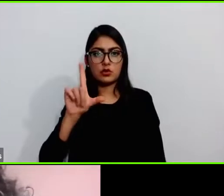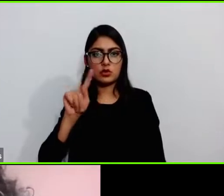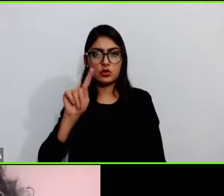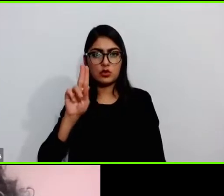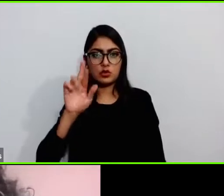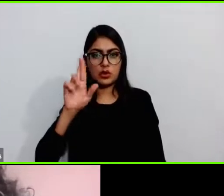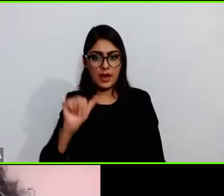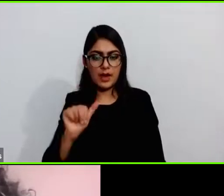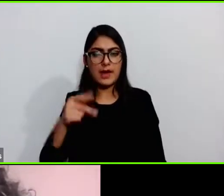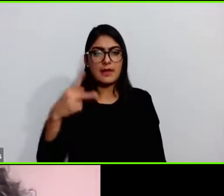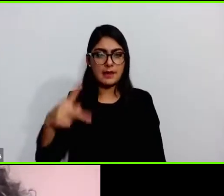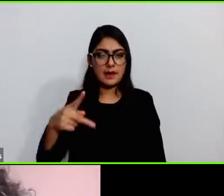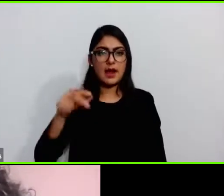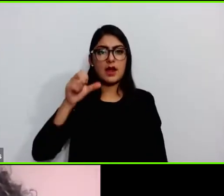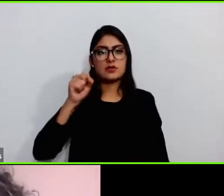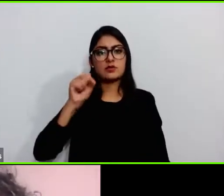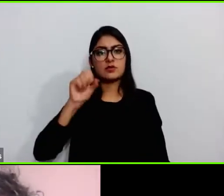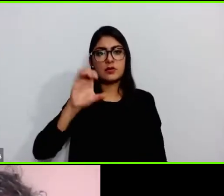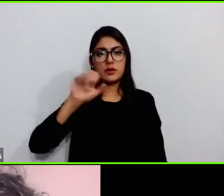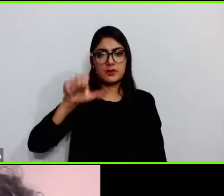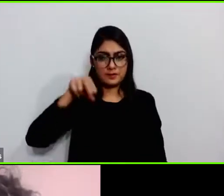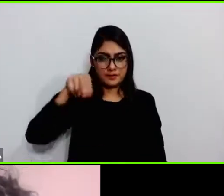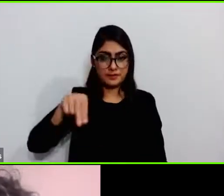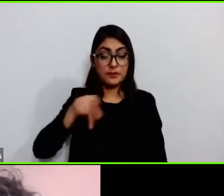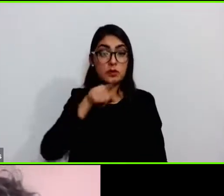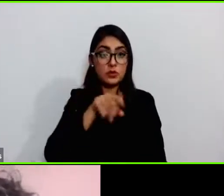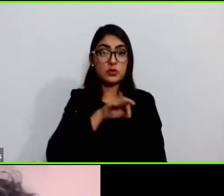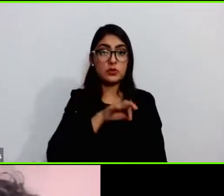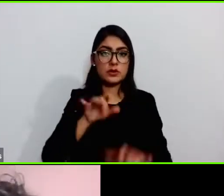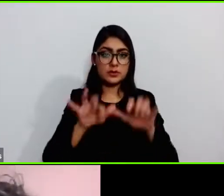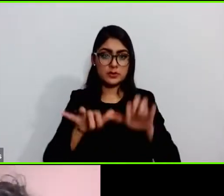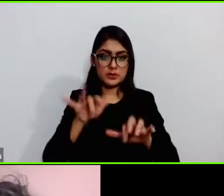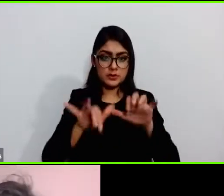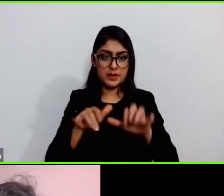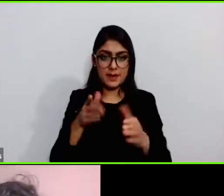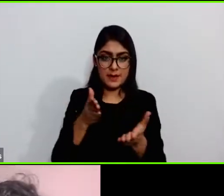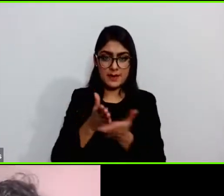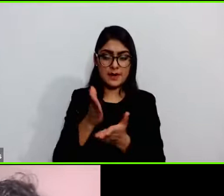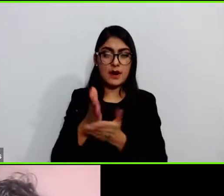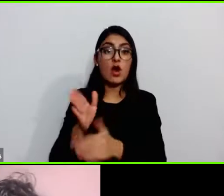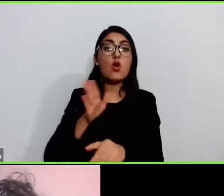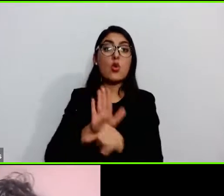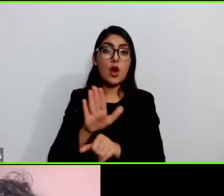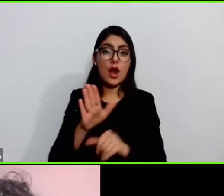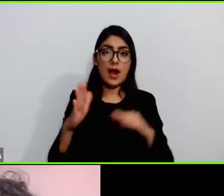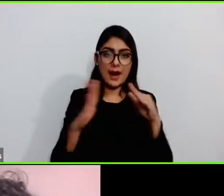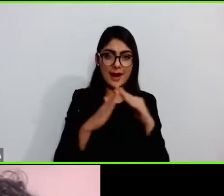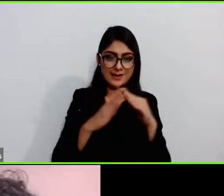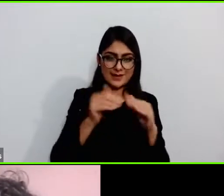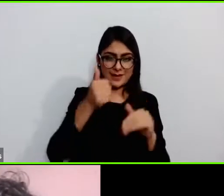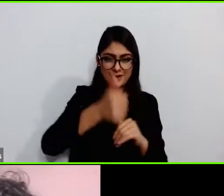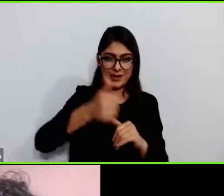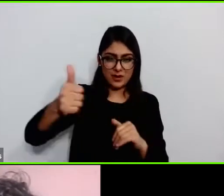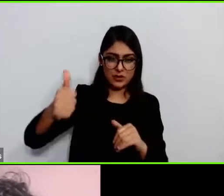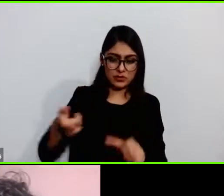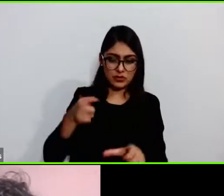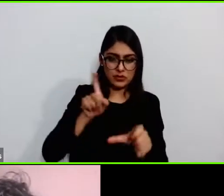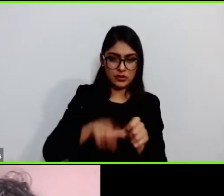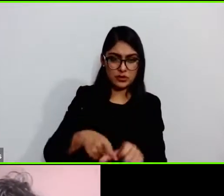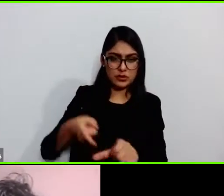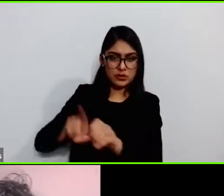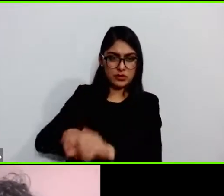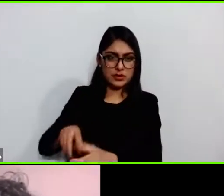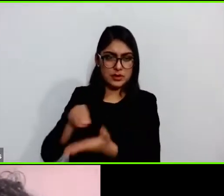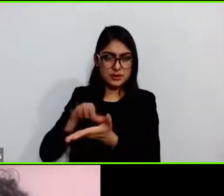Ahí ustedes podrán ingresar a cada una de las casas en las que están inscritos y con calma,